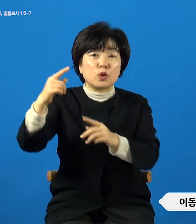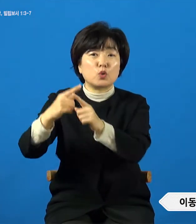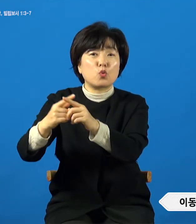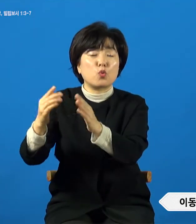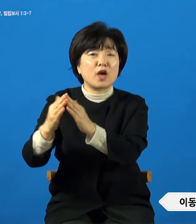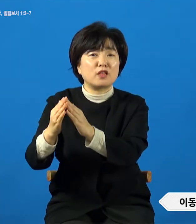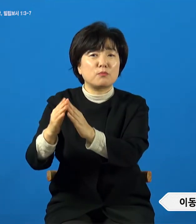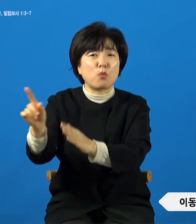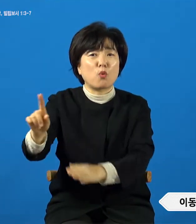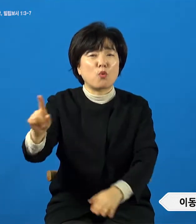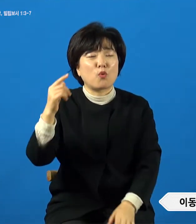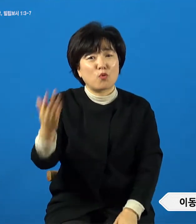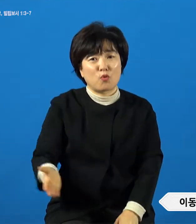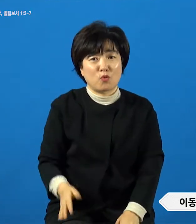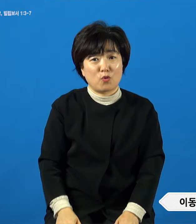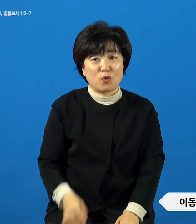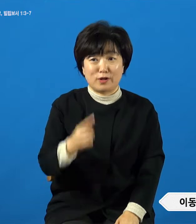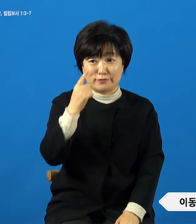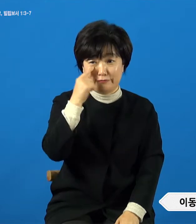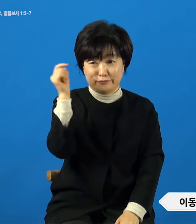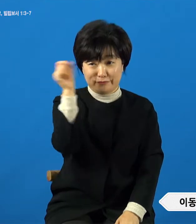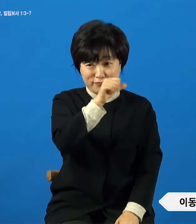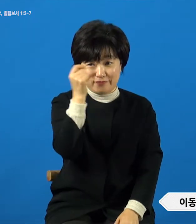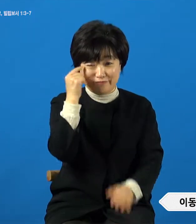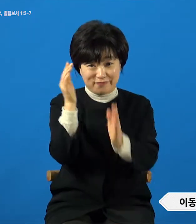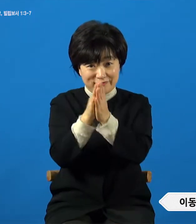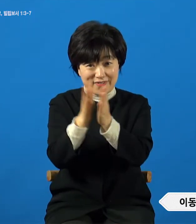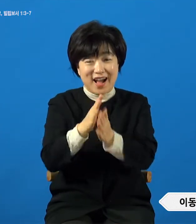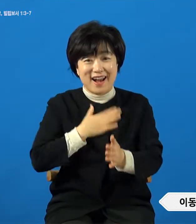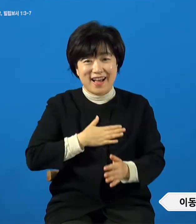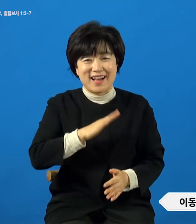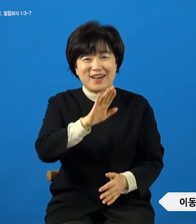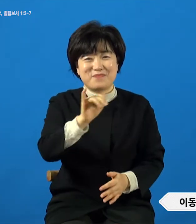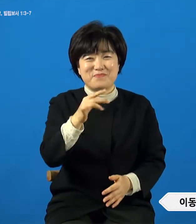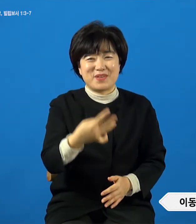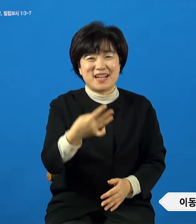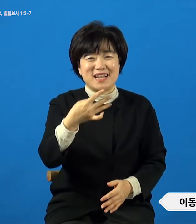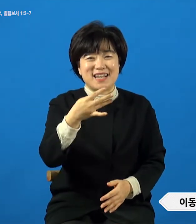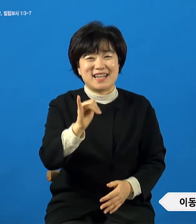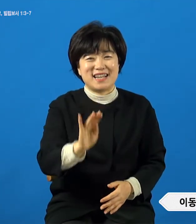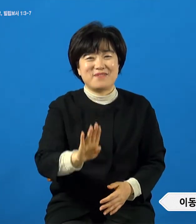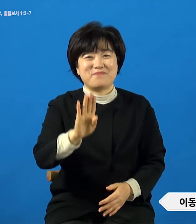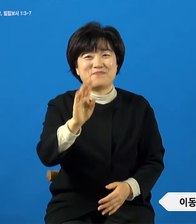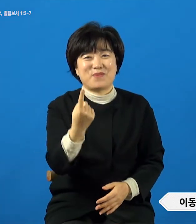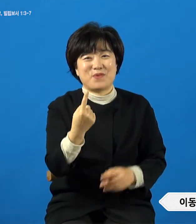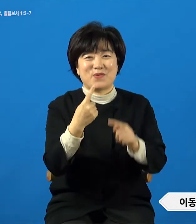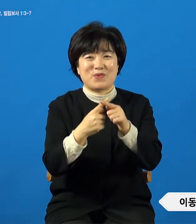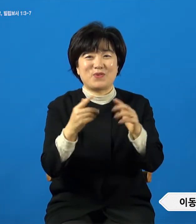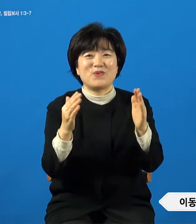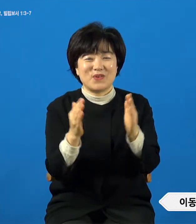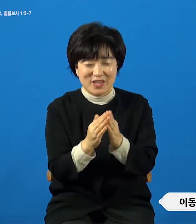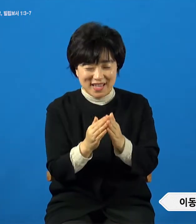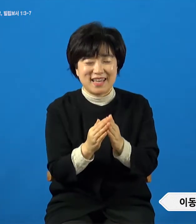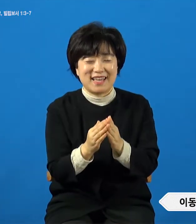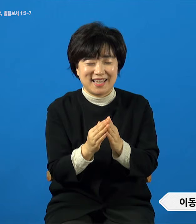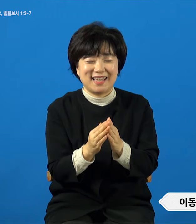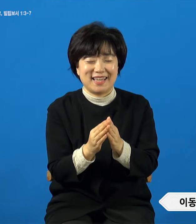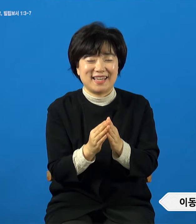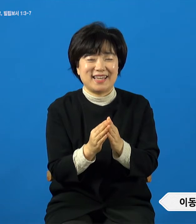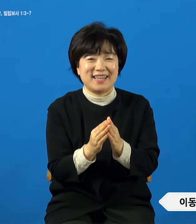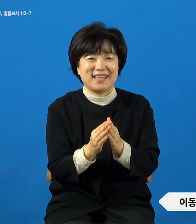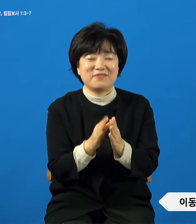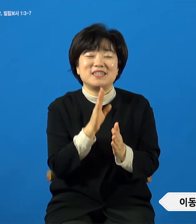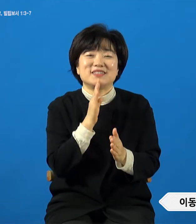뭘까요? 눈치가 빠른 사람은 알 거예요. 오늘 빌립보 교회 하니까 빌립보 교회겠지. 맞습니다. 빌립보 교회가